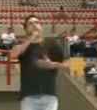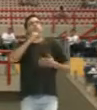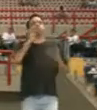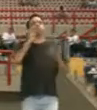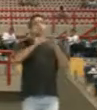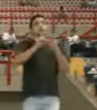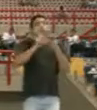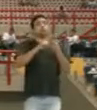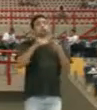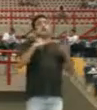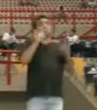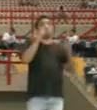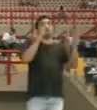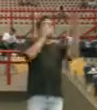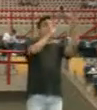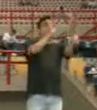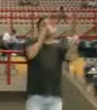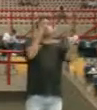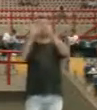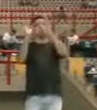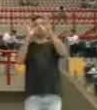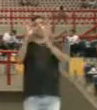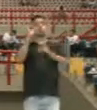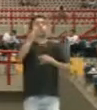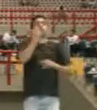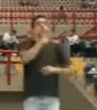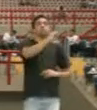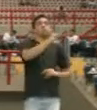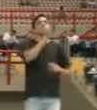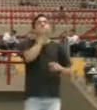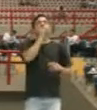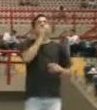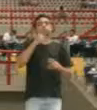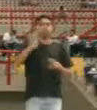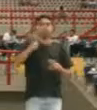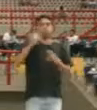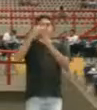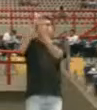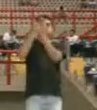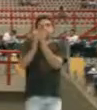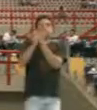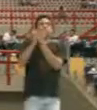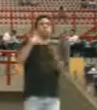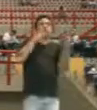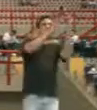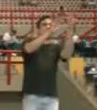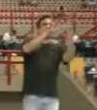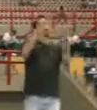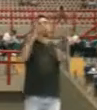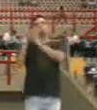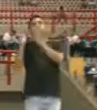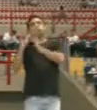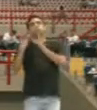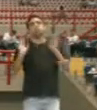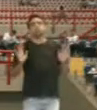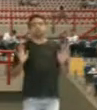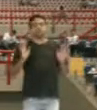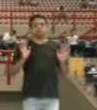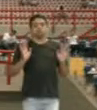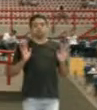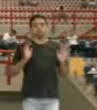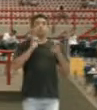mesmo? O que eu vou defender? Por exemplo, redução da maioridade penal, é bom ou ruim?